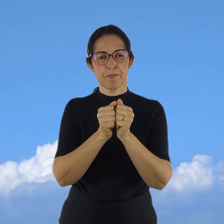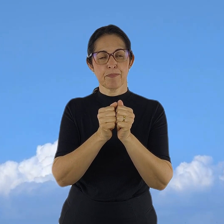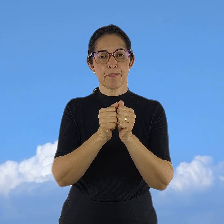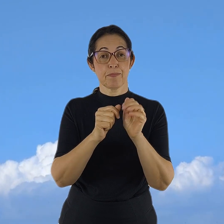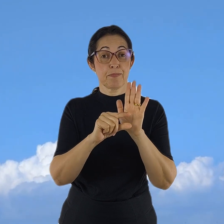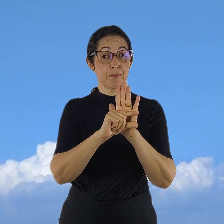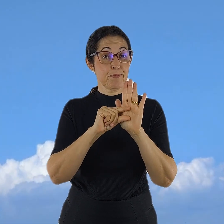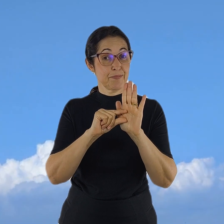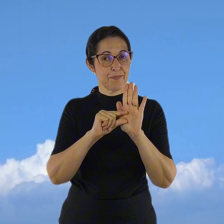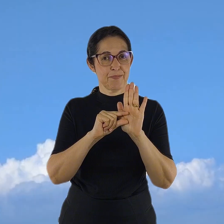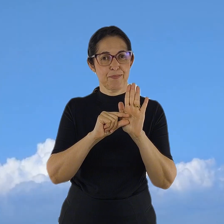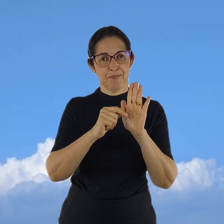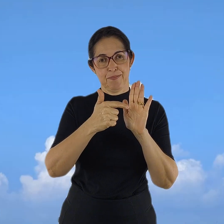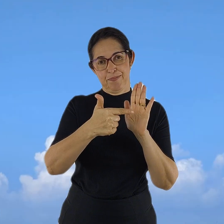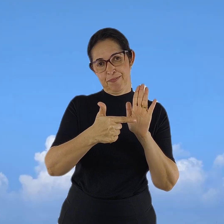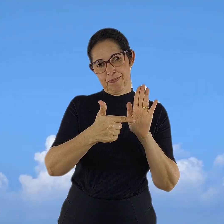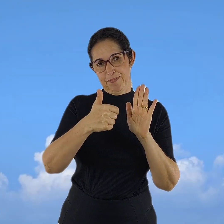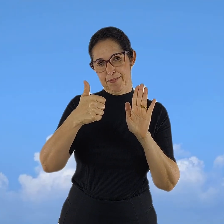21.